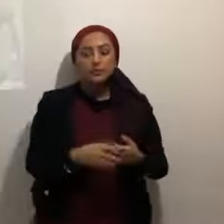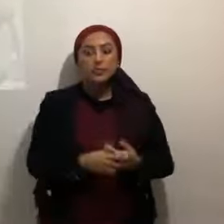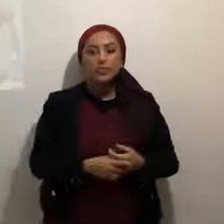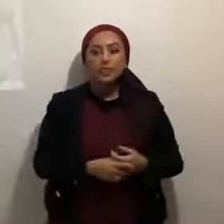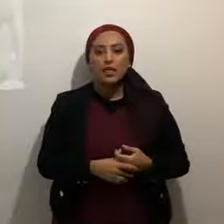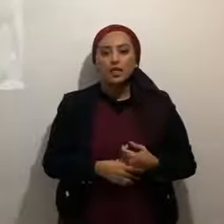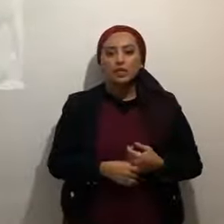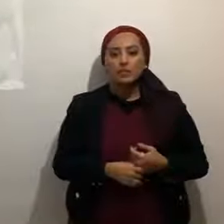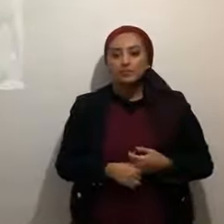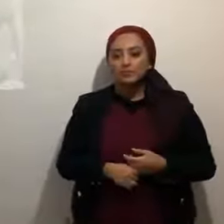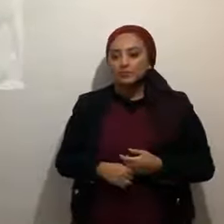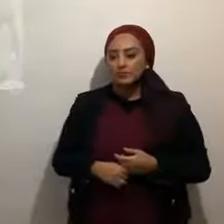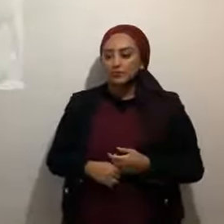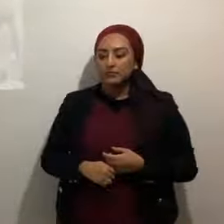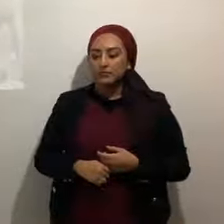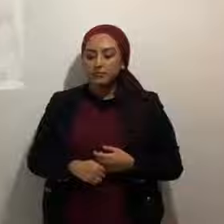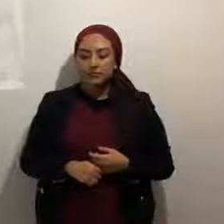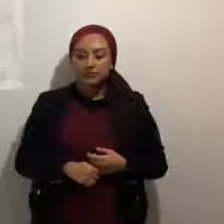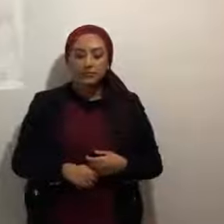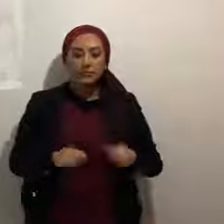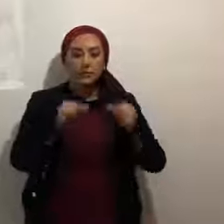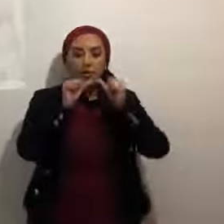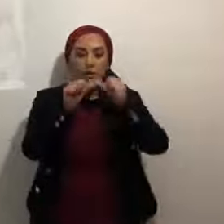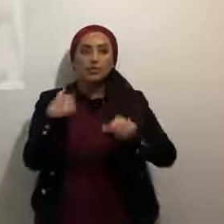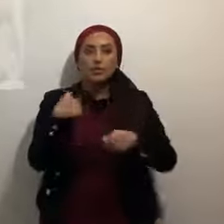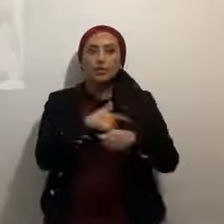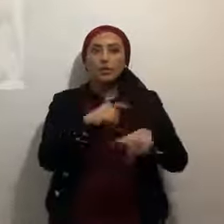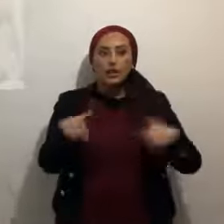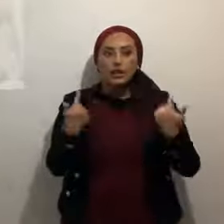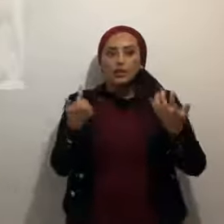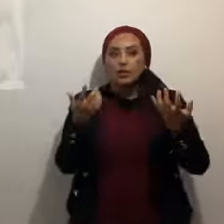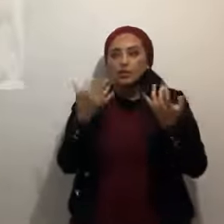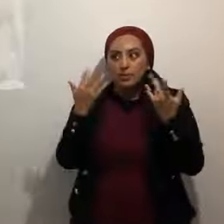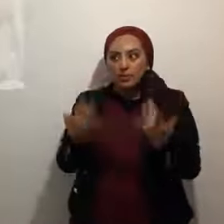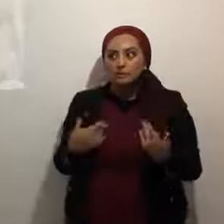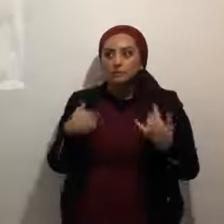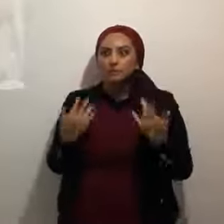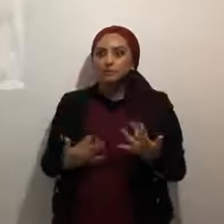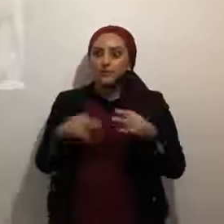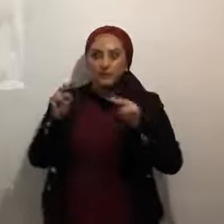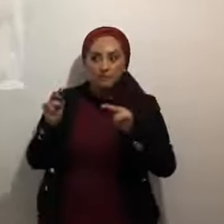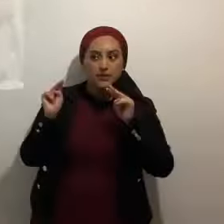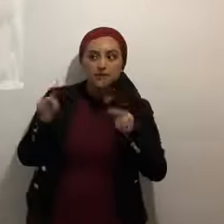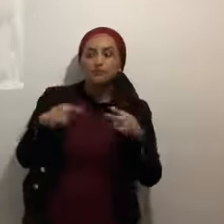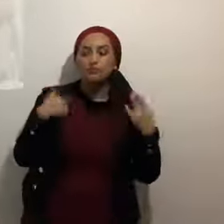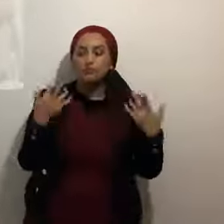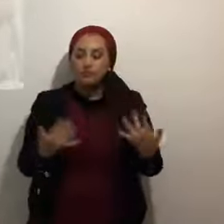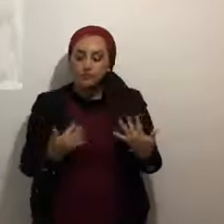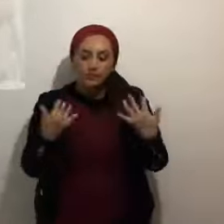a las metas, siempre vivimos con expectativa, es decir, se vive con expectativa. Y